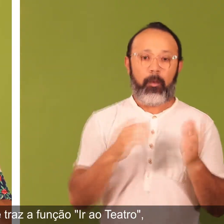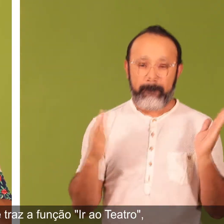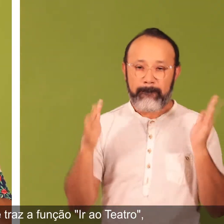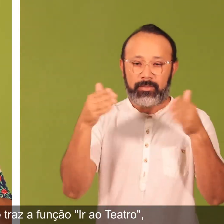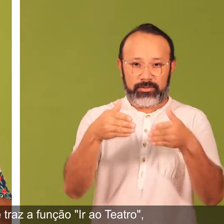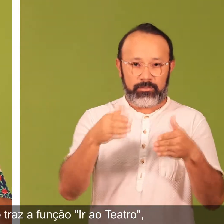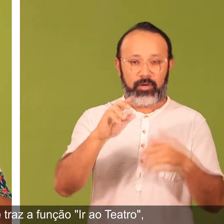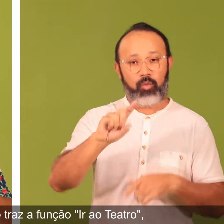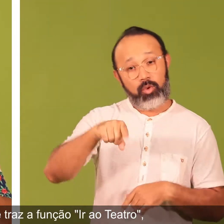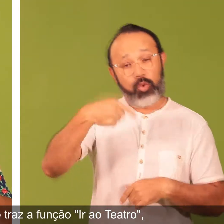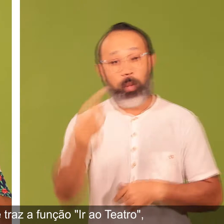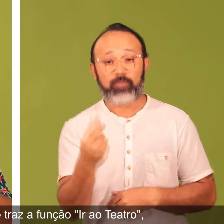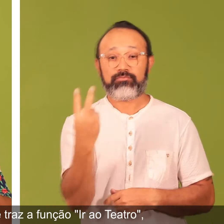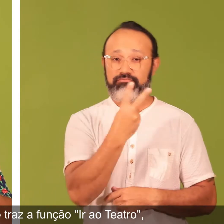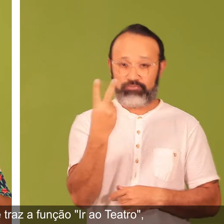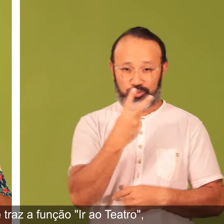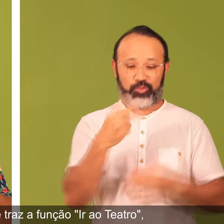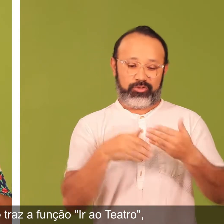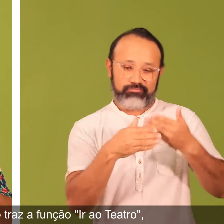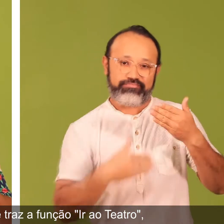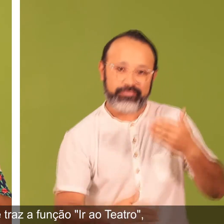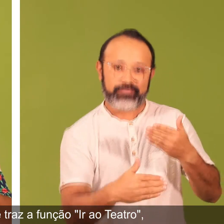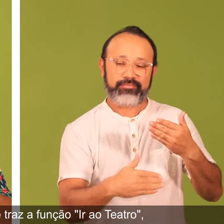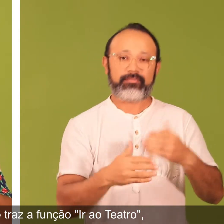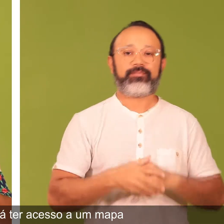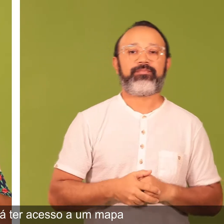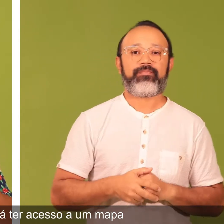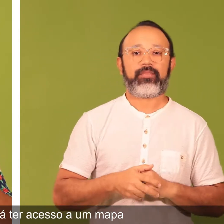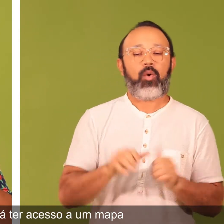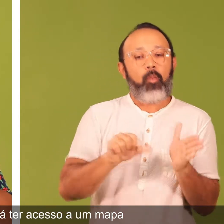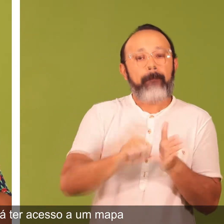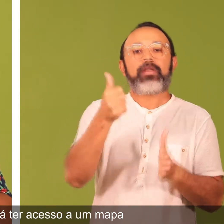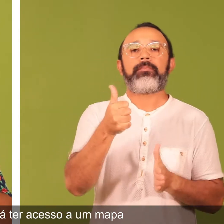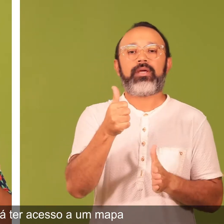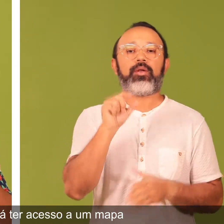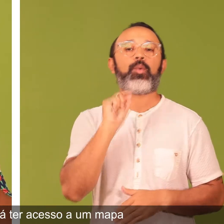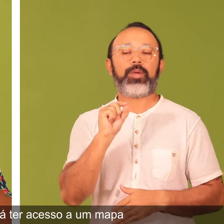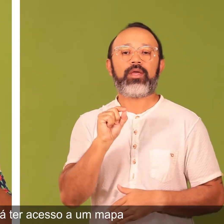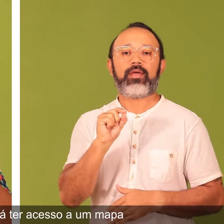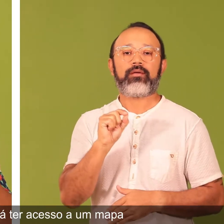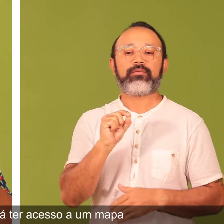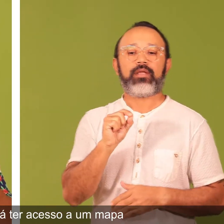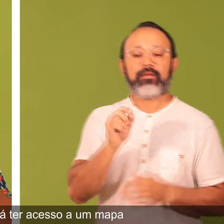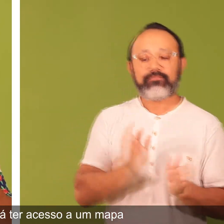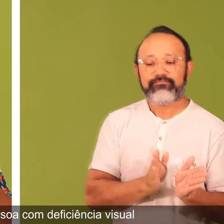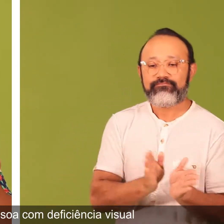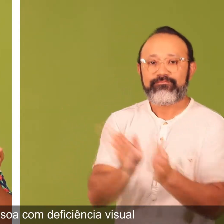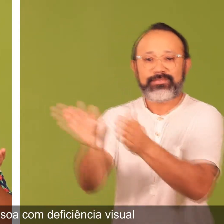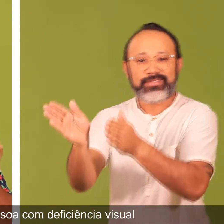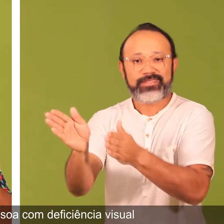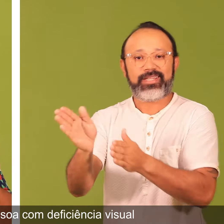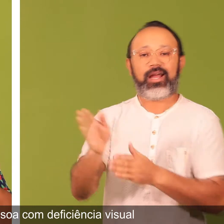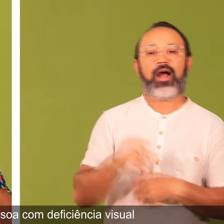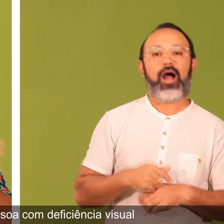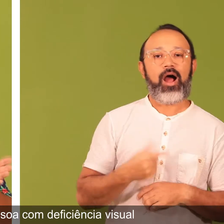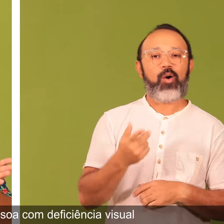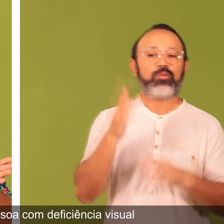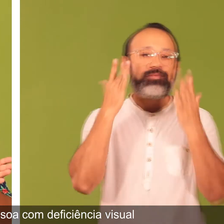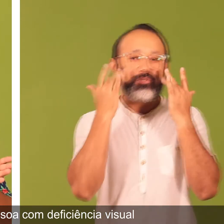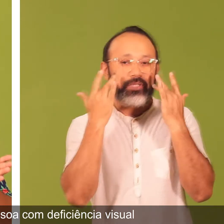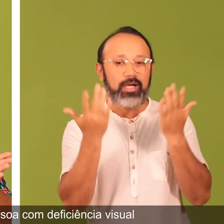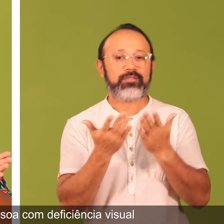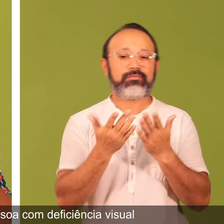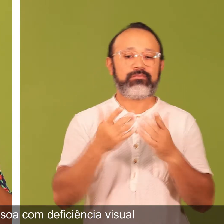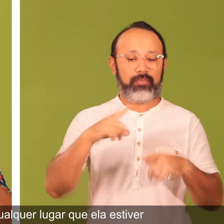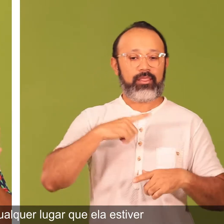o primeiro botão ele traz a função Ir ao teatro onde você poderá ter acesso a um mapa e vai guiar a